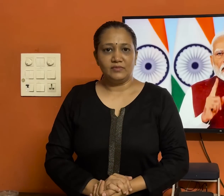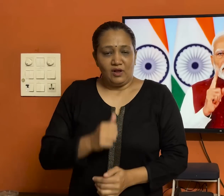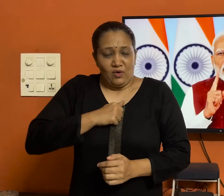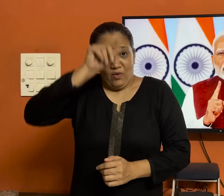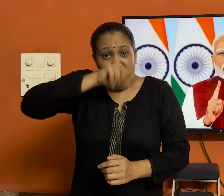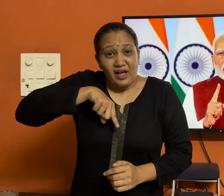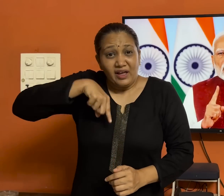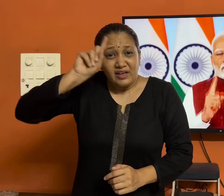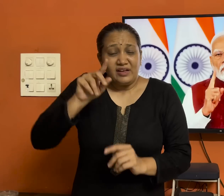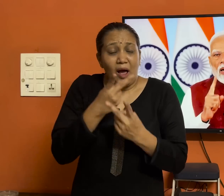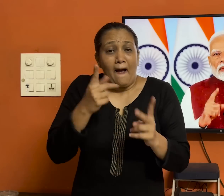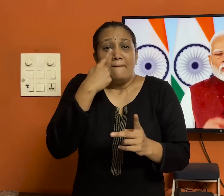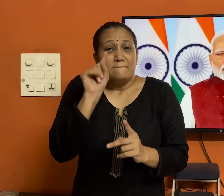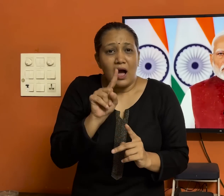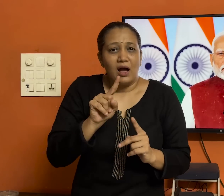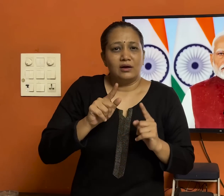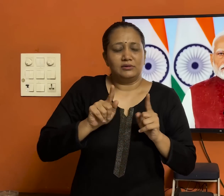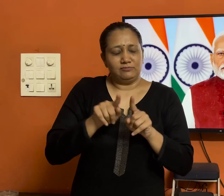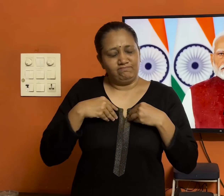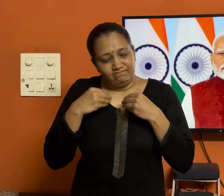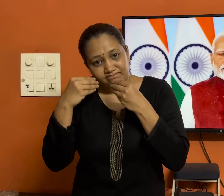हमारे देश की हर माता,